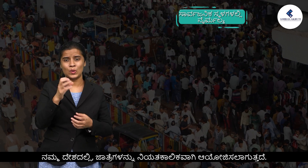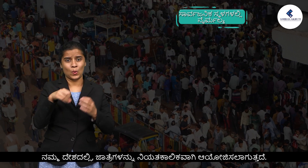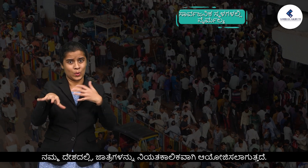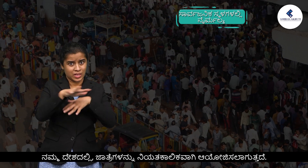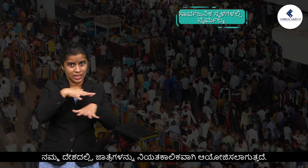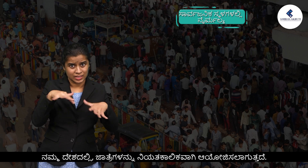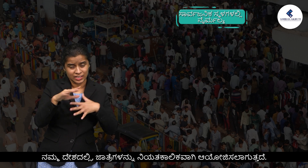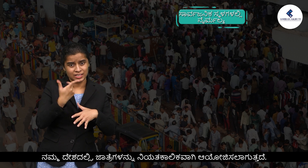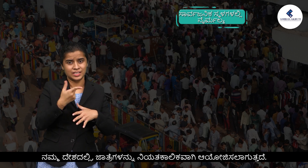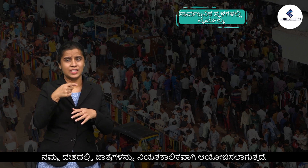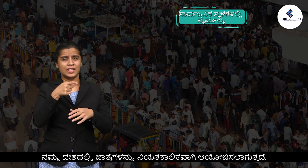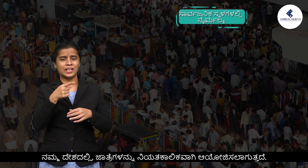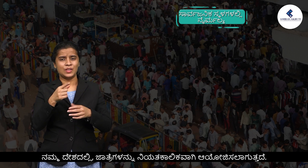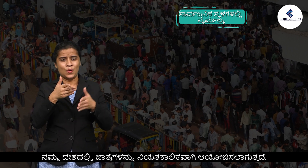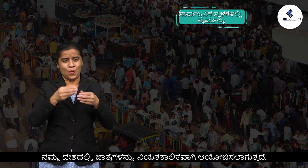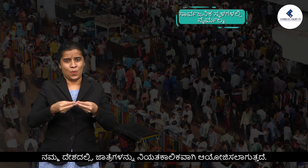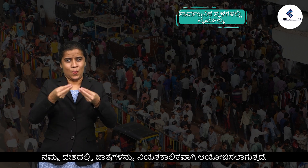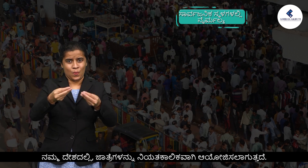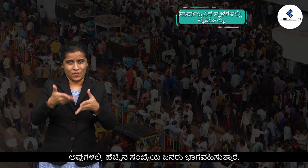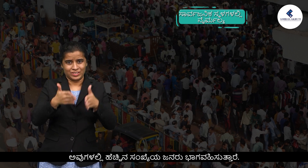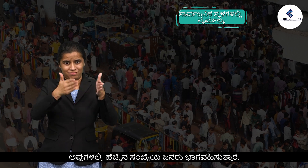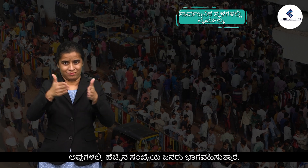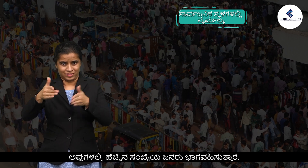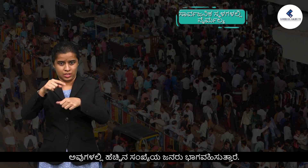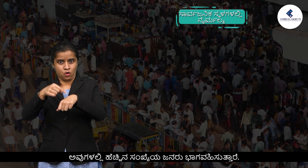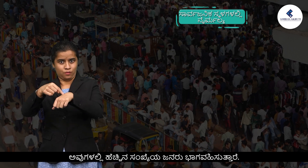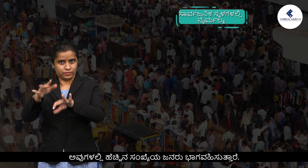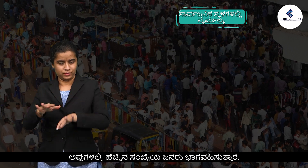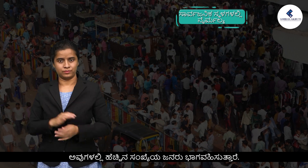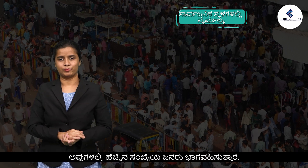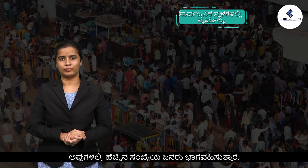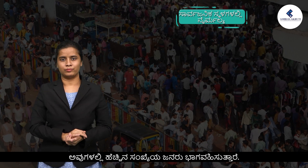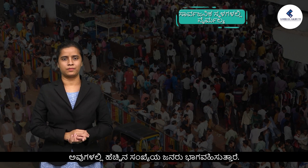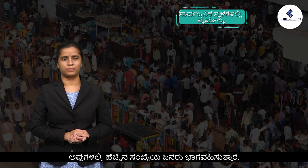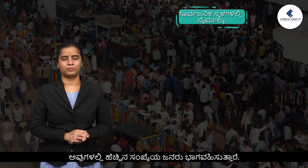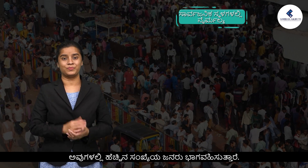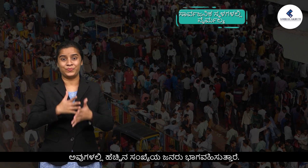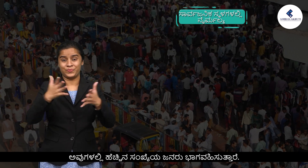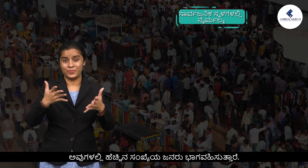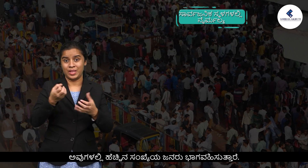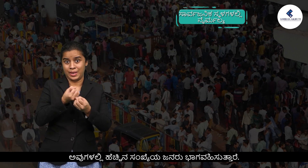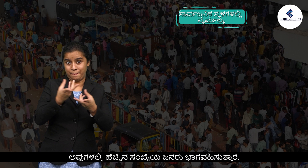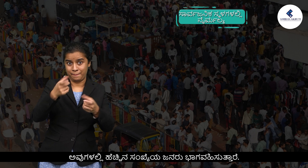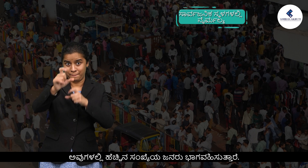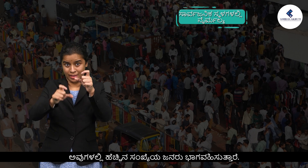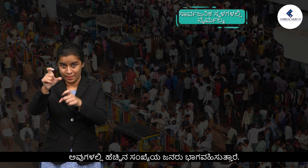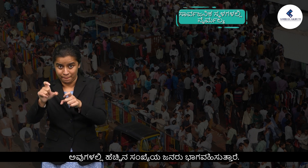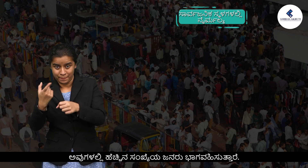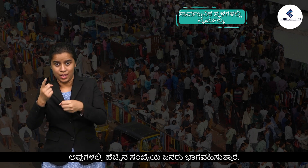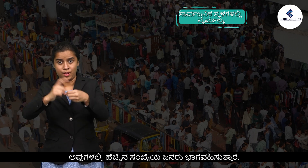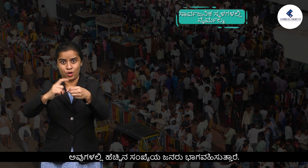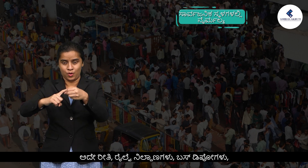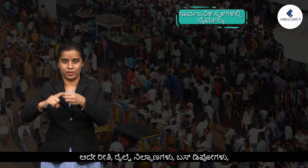ನಿಯತಕಾಲಿಕವಾಗಿ ಆಯೋಜಿಸಲಾಗುತ್ತದೆ. ಅವುಗಳಲ್ಲಿ ಹೆಚ್ಚಿನ ಸಂಖ್ಯೆಯ ಜನರು